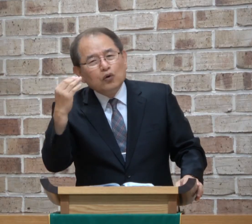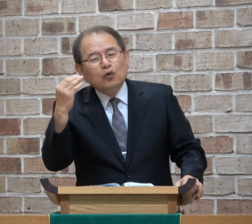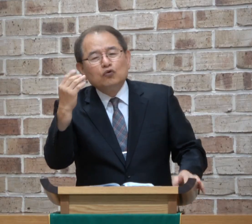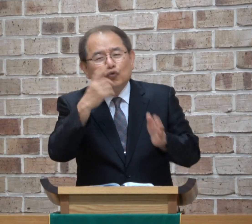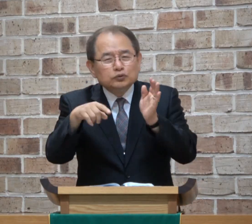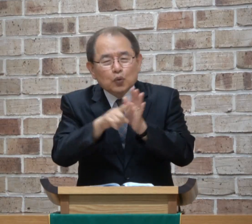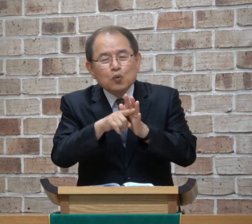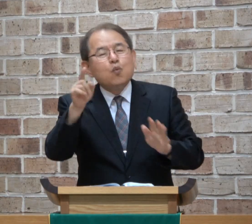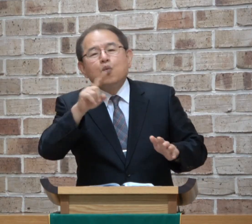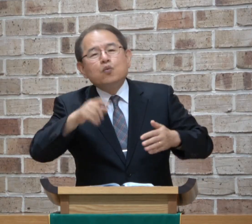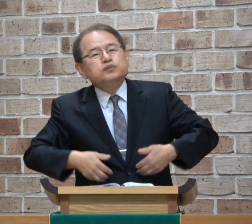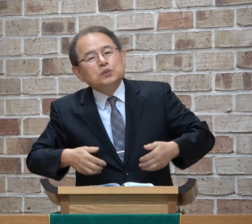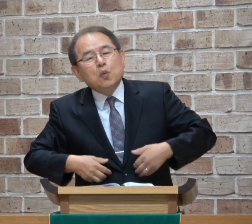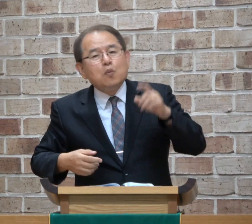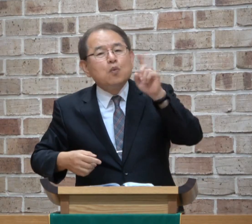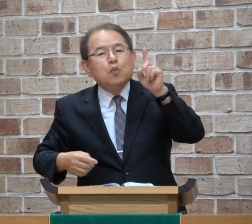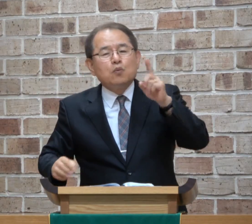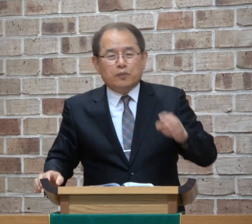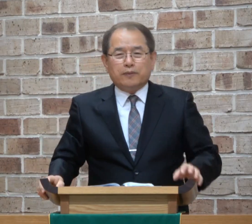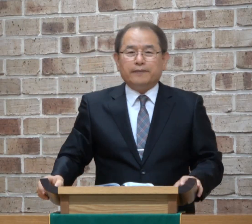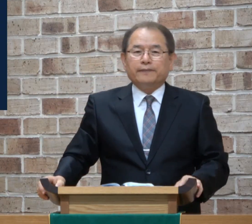그렇다면 경건을 위해서 우리가 무엇이 필요할까요?